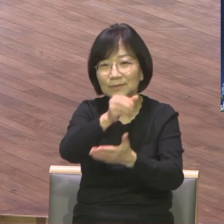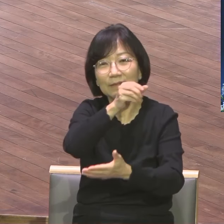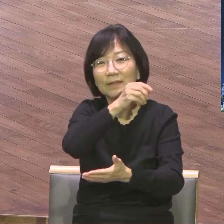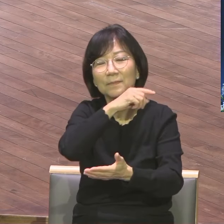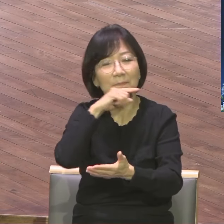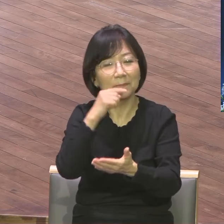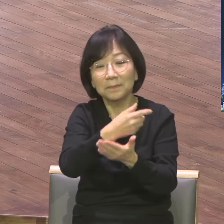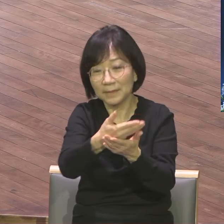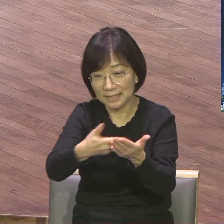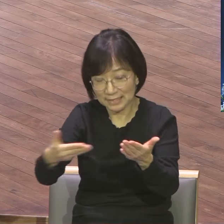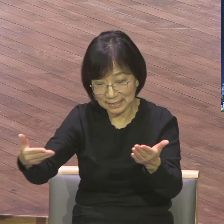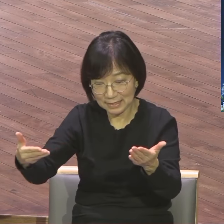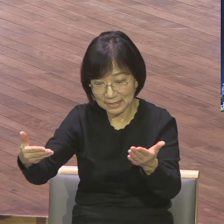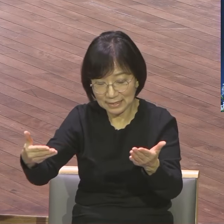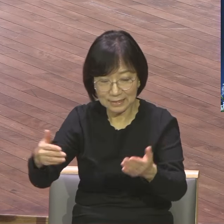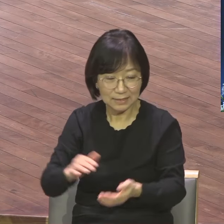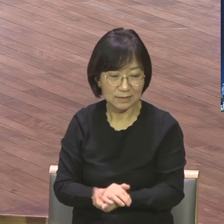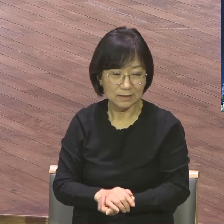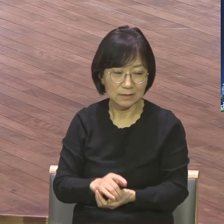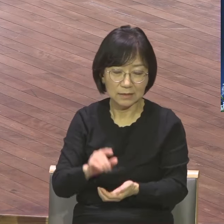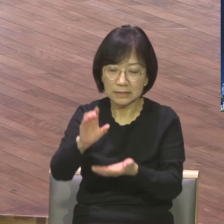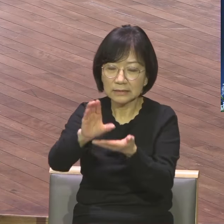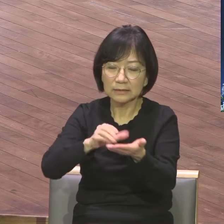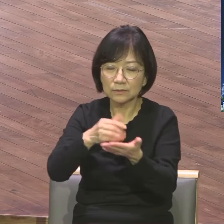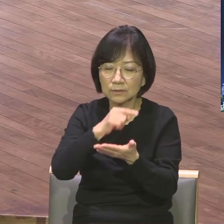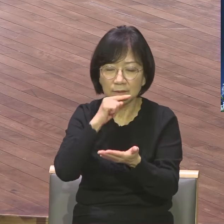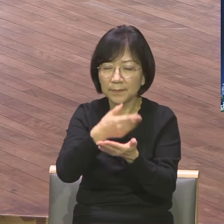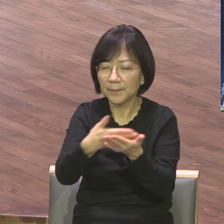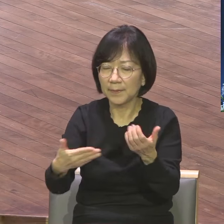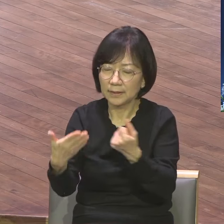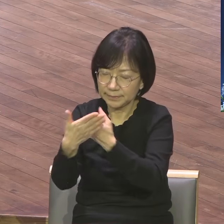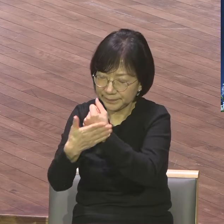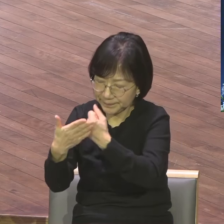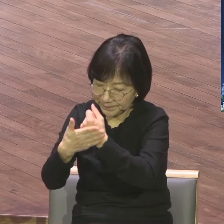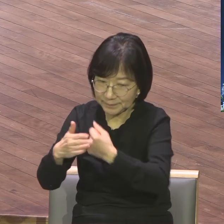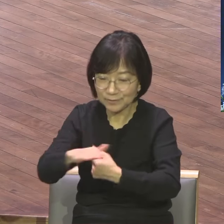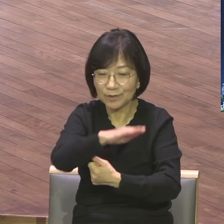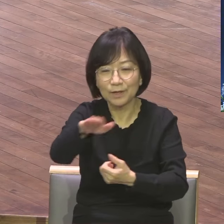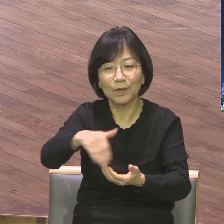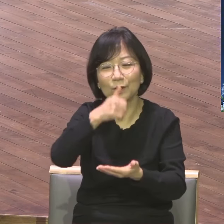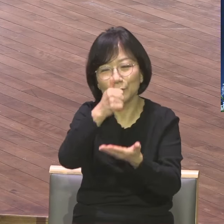피로 인하여 우리는 죄산받아 의롭다 하심을 받고